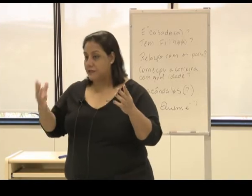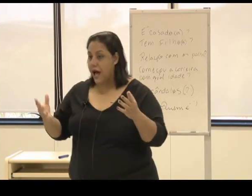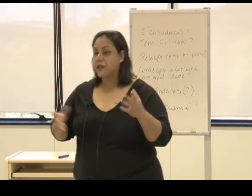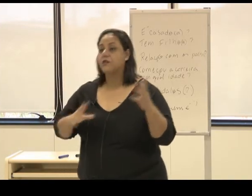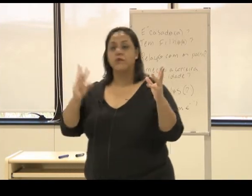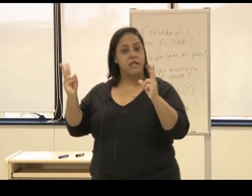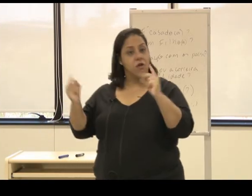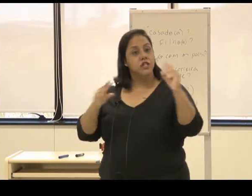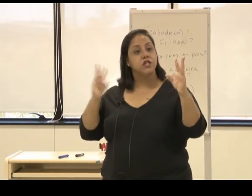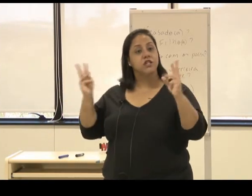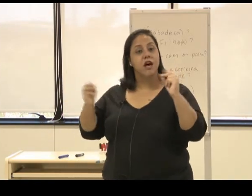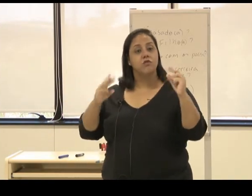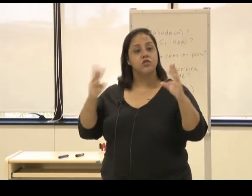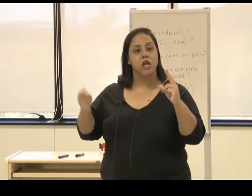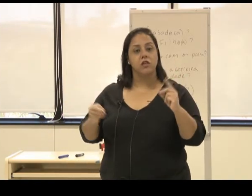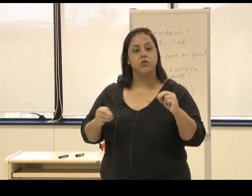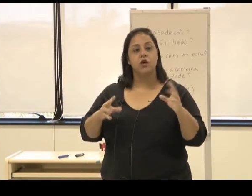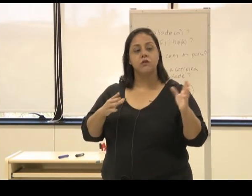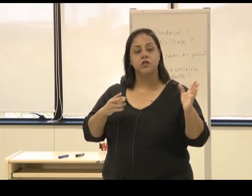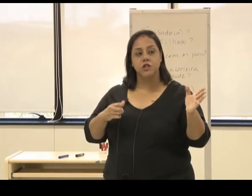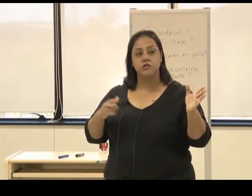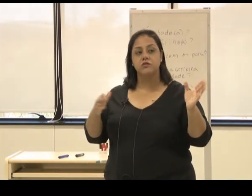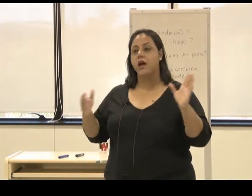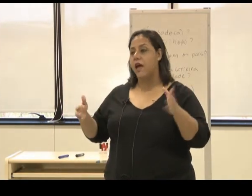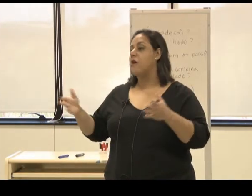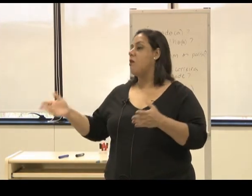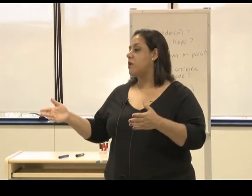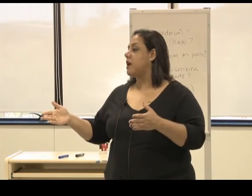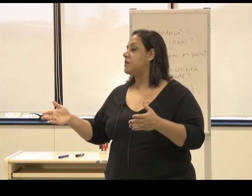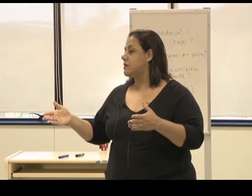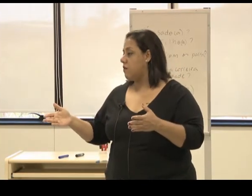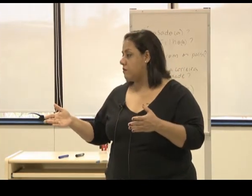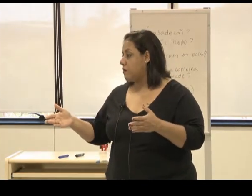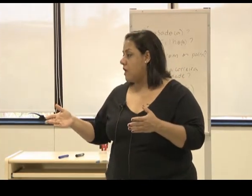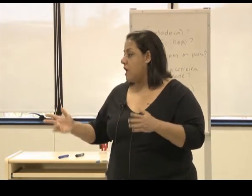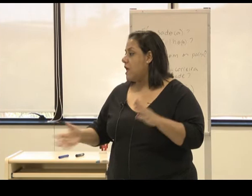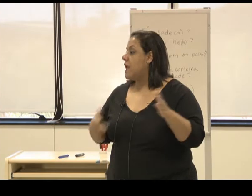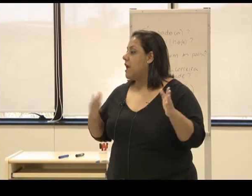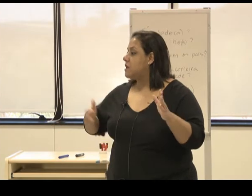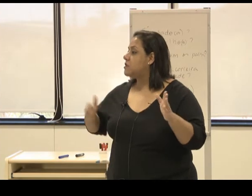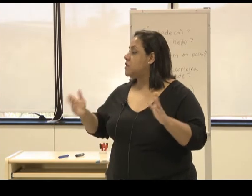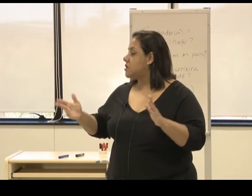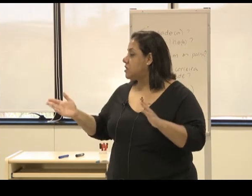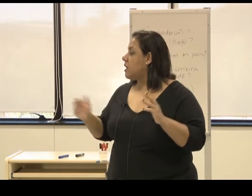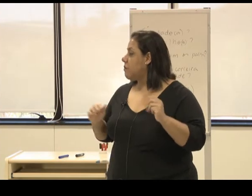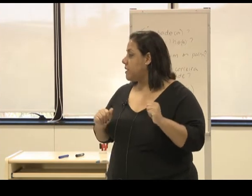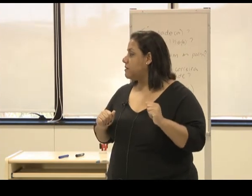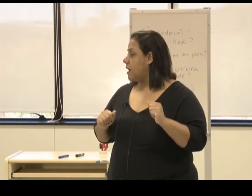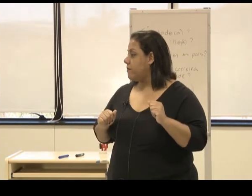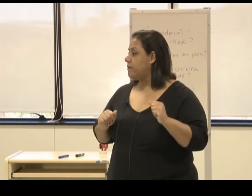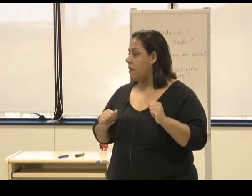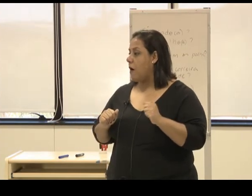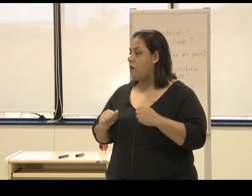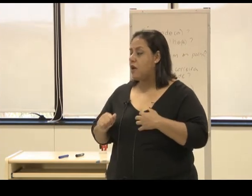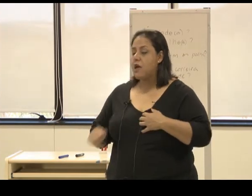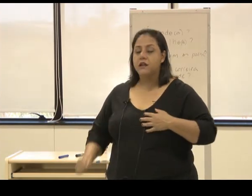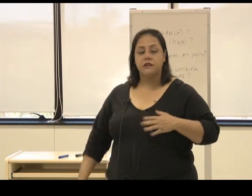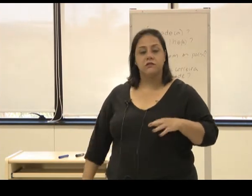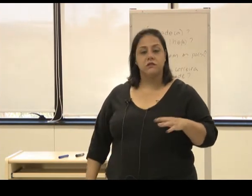Exato. Então, a gente dá um jeito. O nome disso é a comunicação. E é isso que a gente tem que pensar. Tá bom? Vocês vão ter